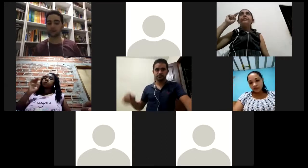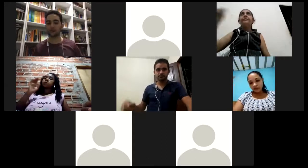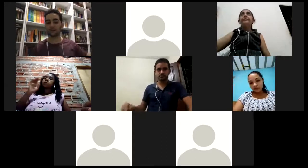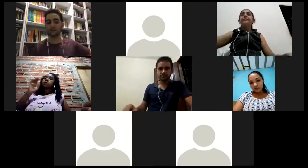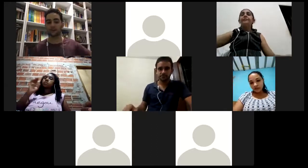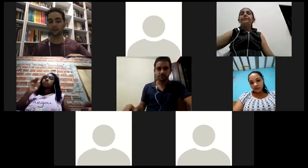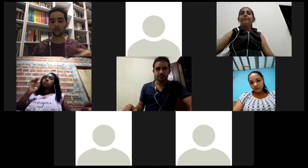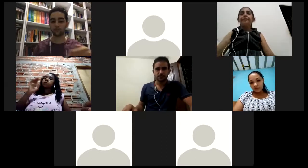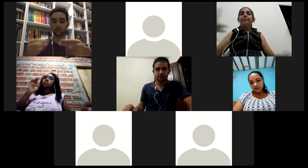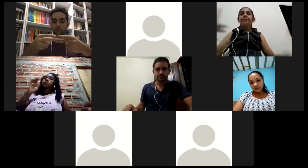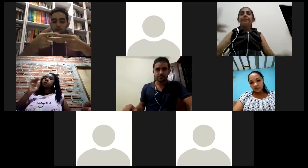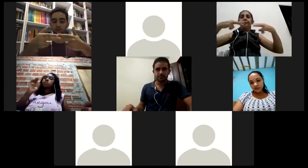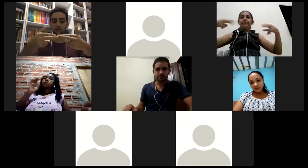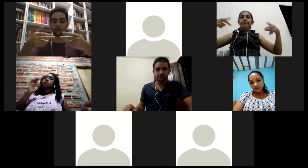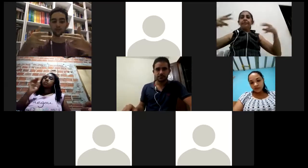Coisas.